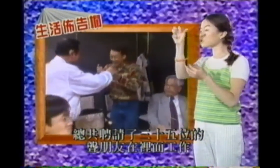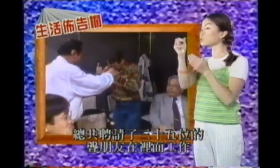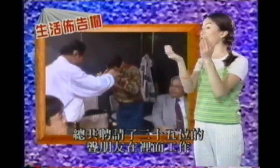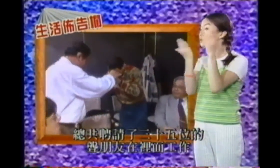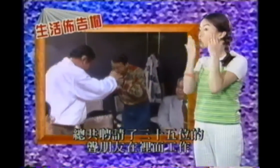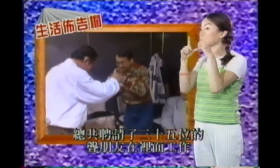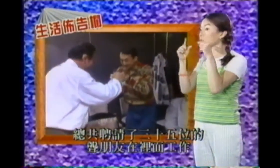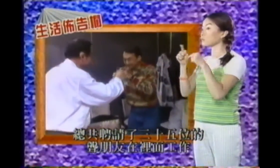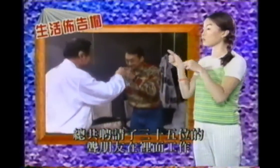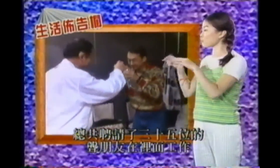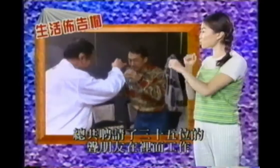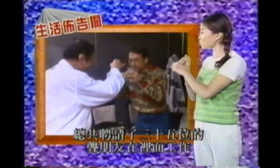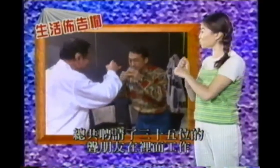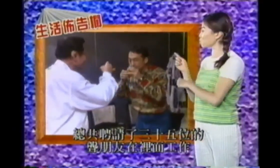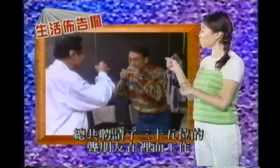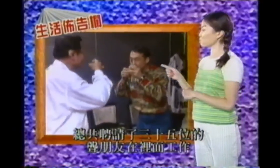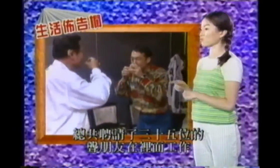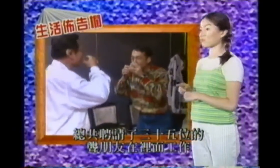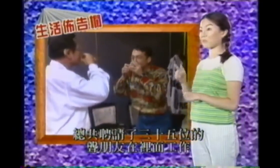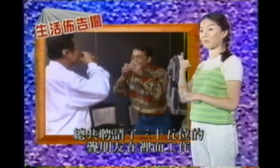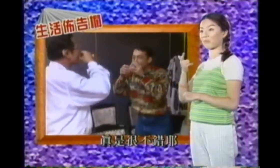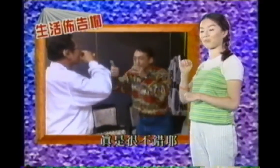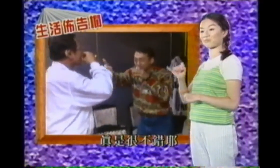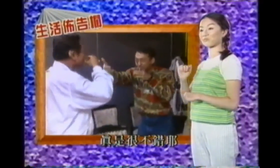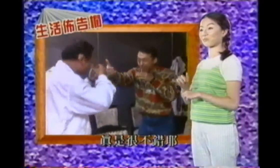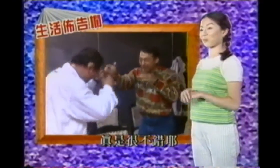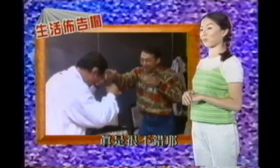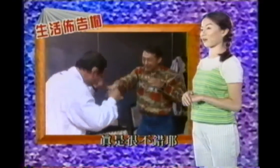35位的龙朋友在里面工作，真的是很不错哎。